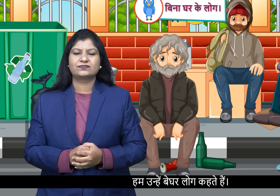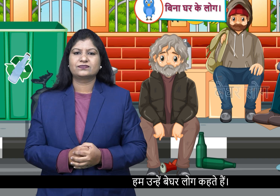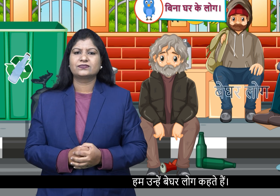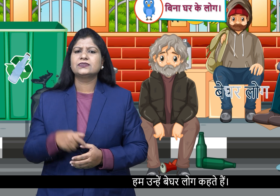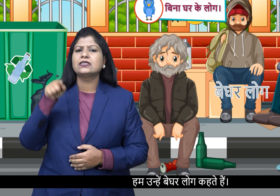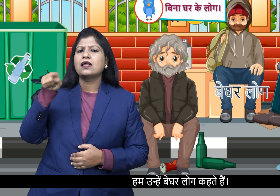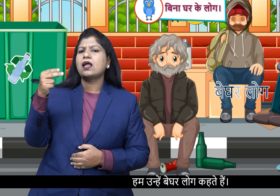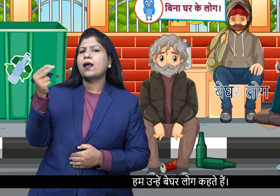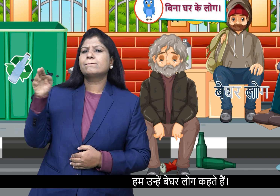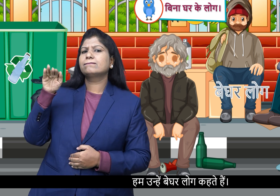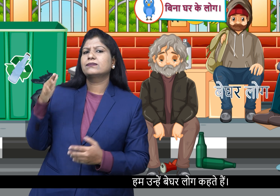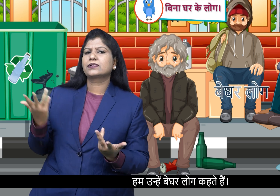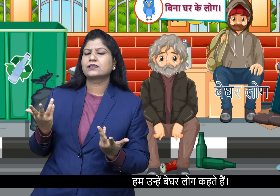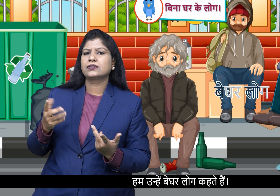हम उन्हें बेघर लोग कहते हैं।